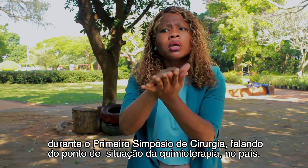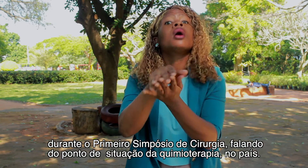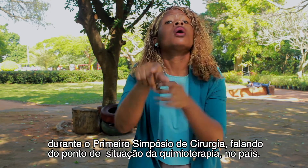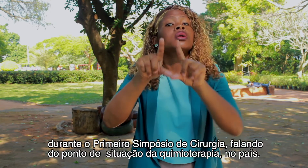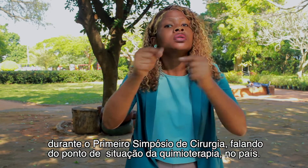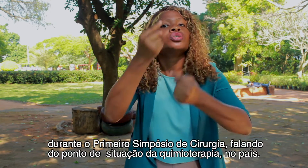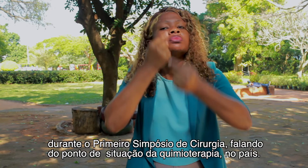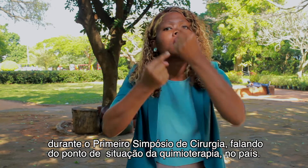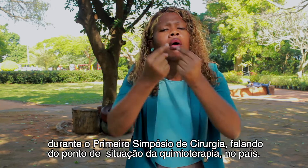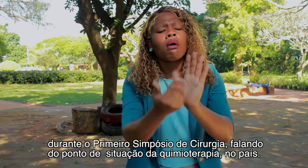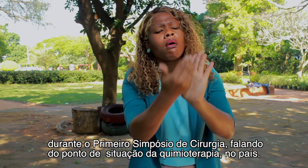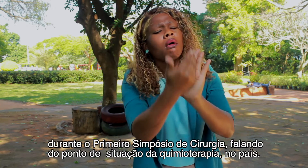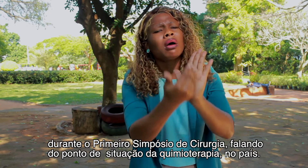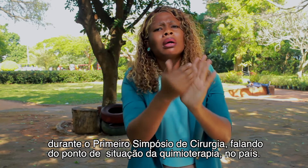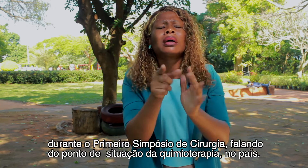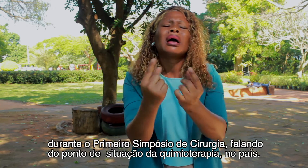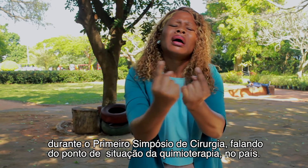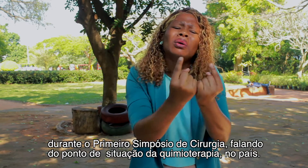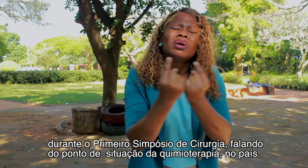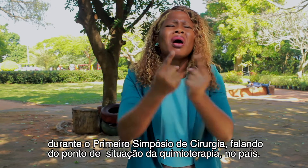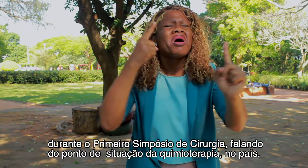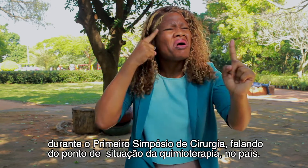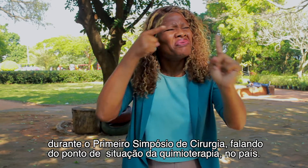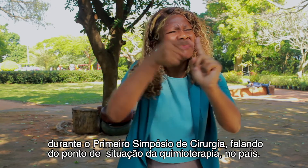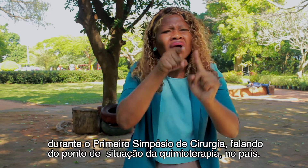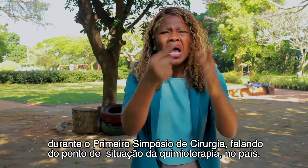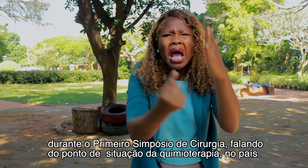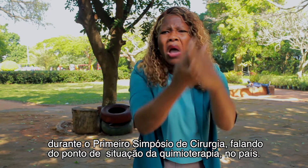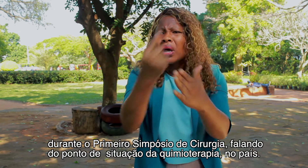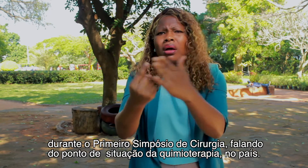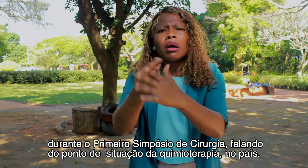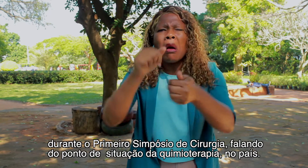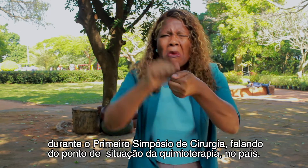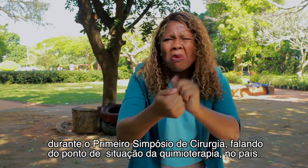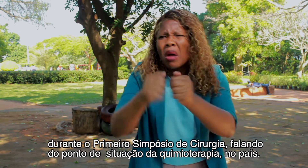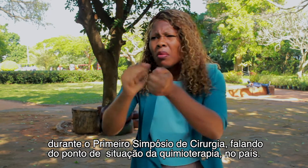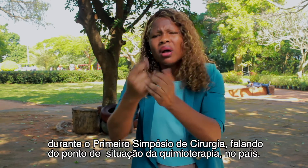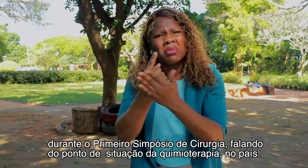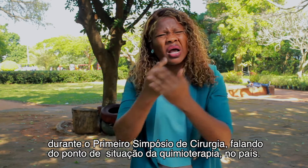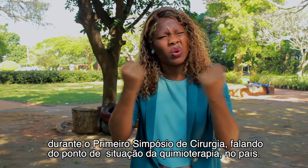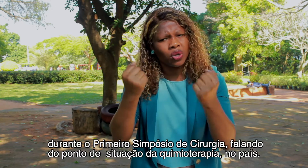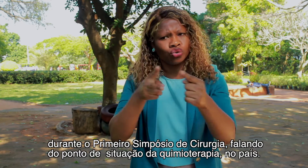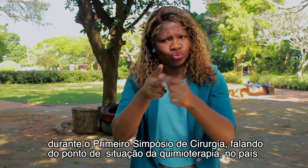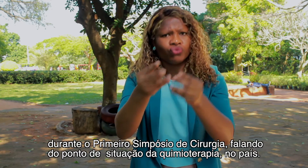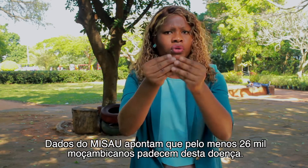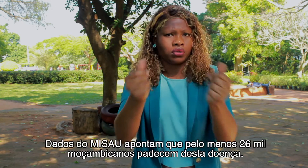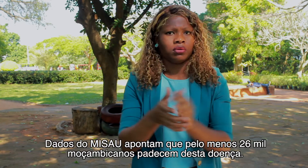o primeiro simpósio de cirurgia, falando do ponto de situação de quimioterapia no país. Dados do